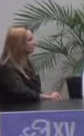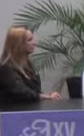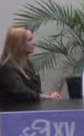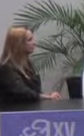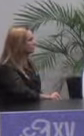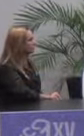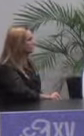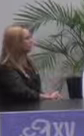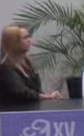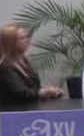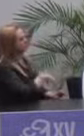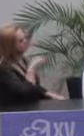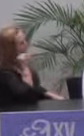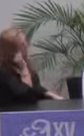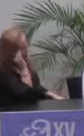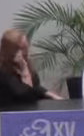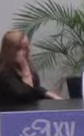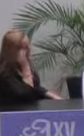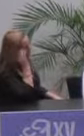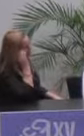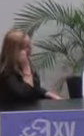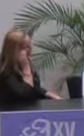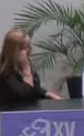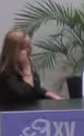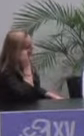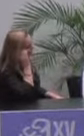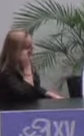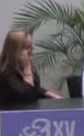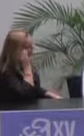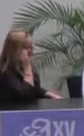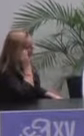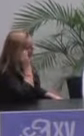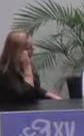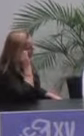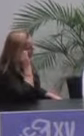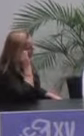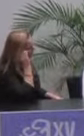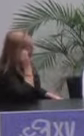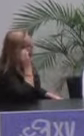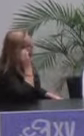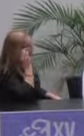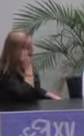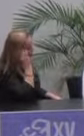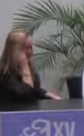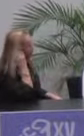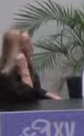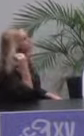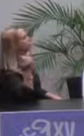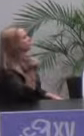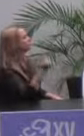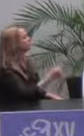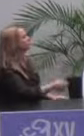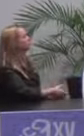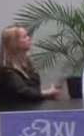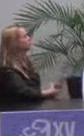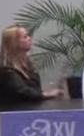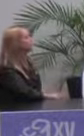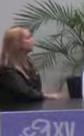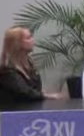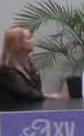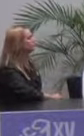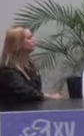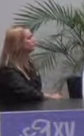doenças neuromusculares, como a doutora Karen falou aqui. O que nós precisamos é que esses profissionais treinem outros